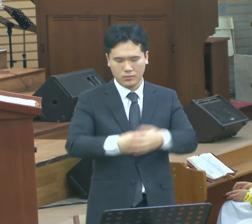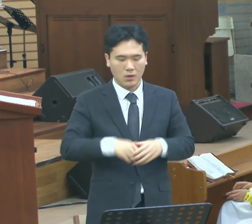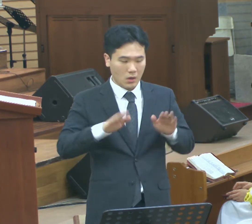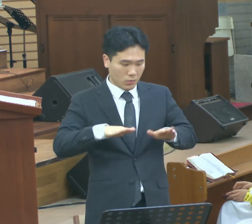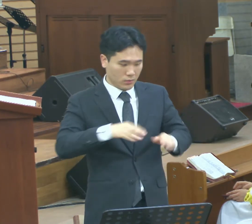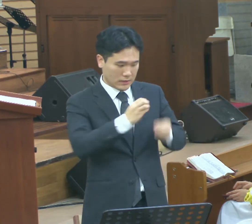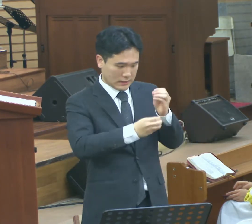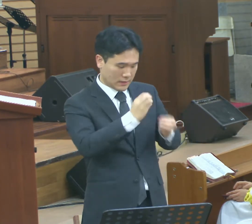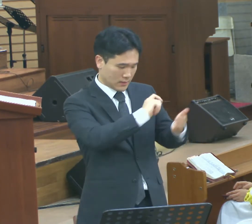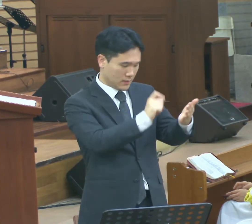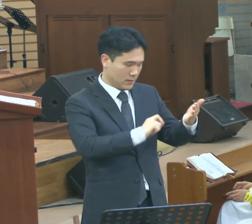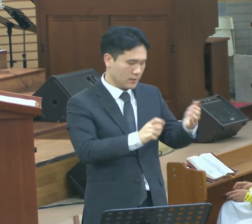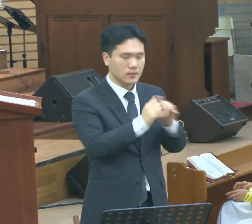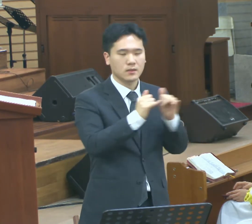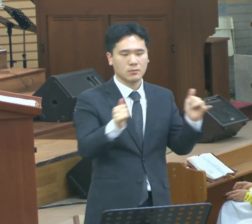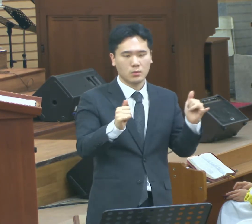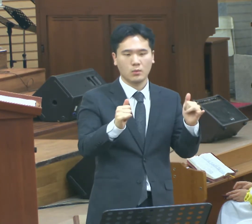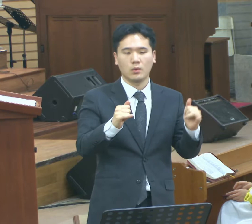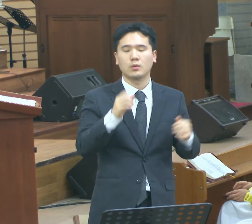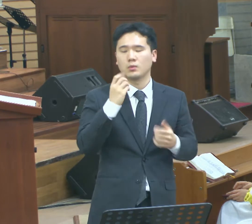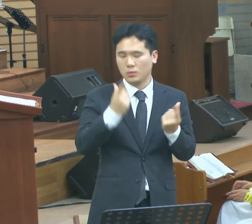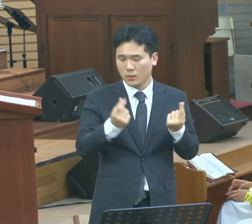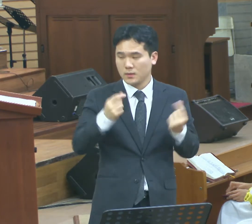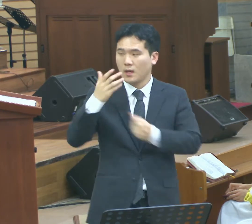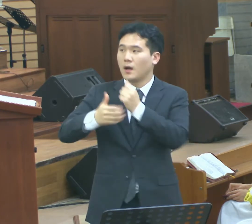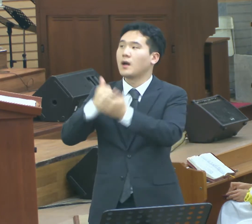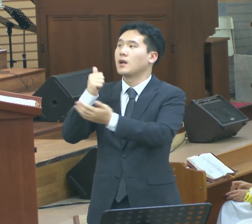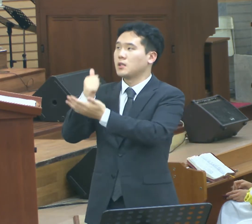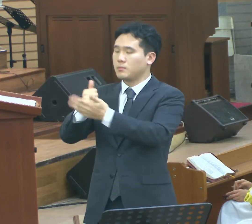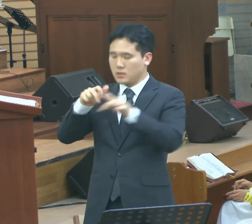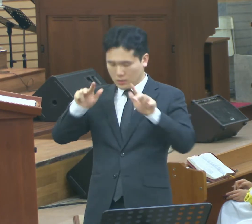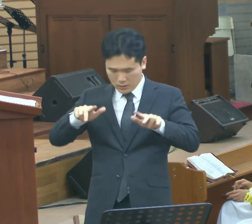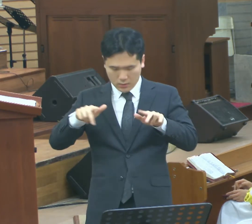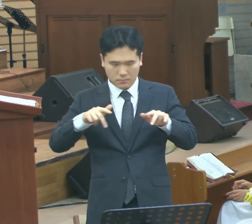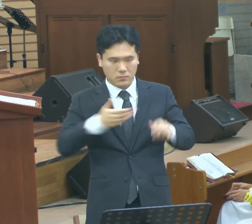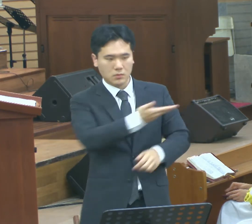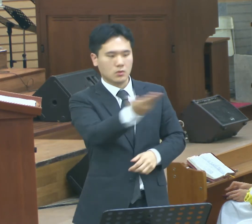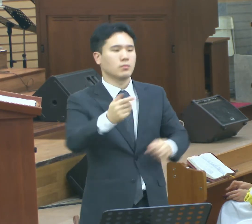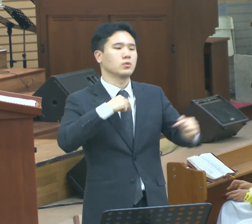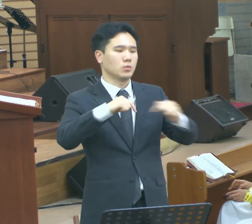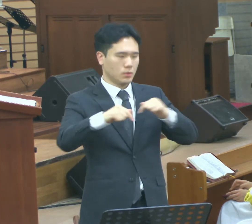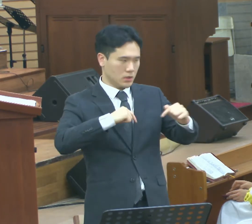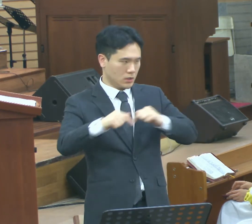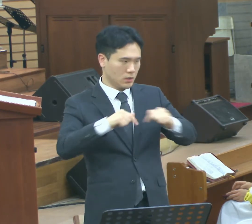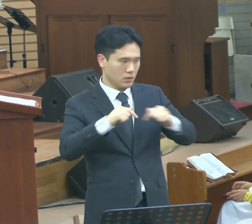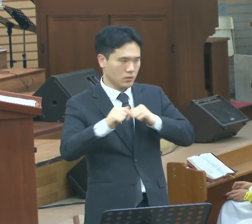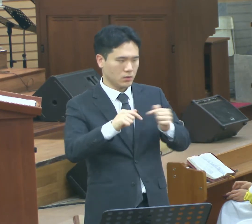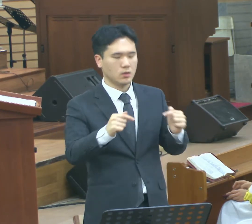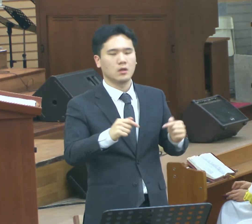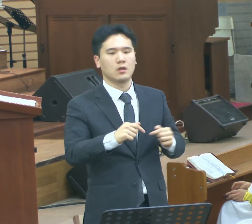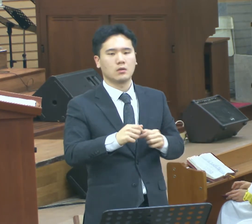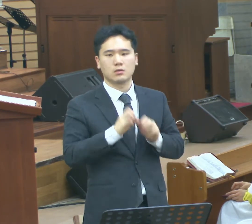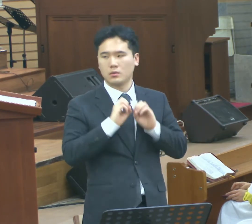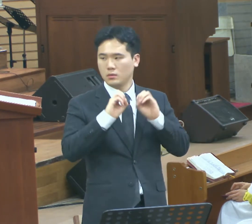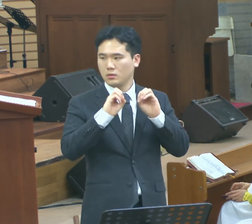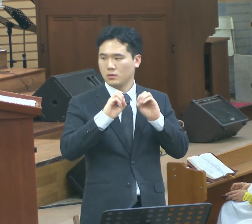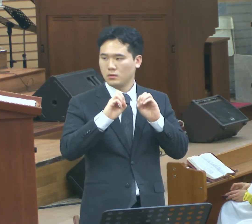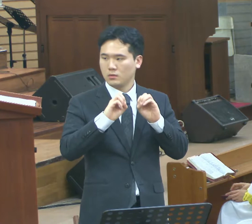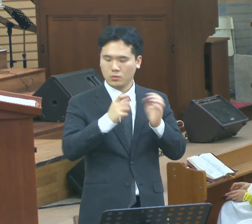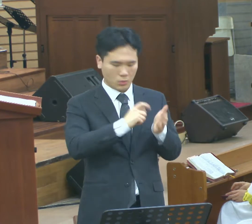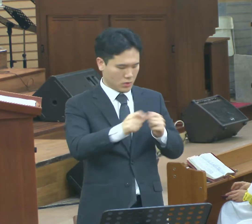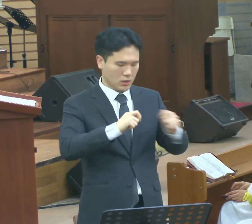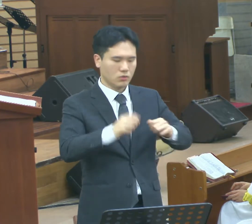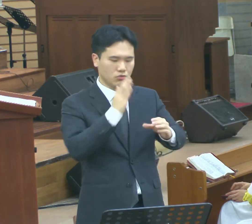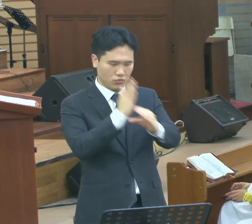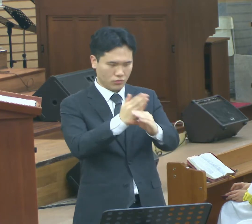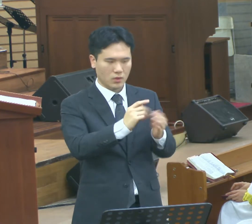관점에서 하나님이 통치하신다는 것, 하나님이 심판하신다는 것. 사도 요한이 많은 물소리 같고 큰 우레소리 같은